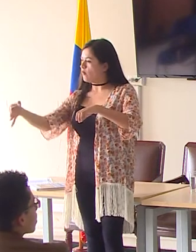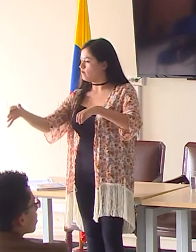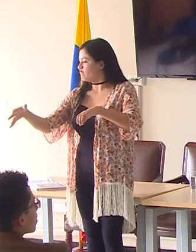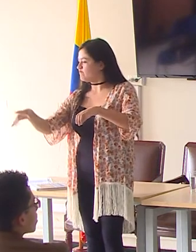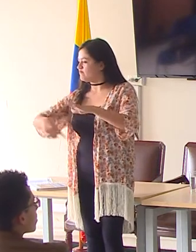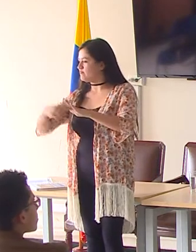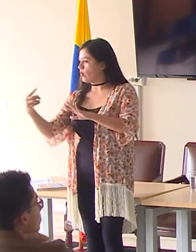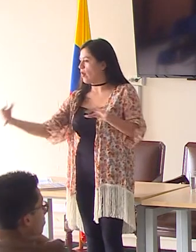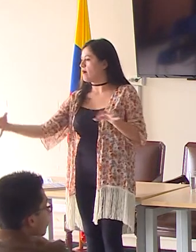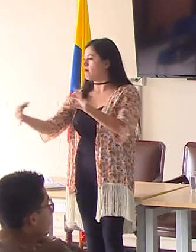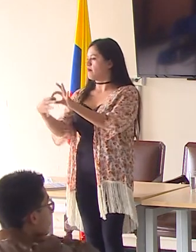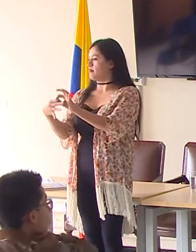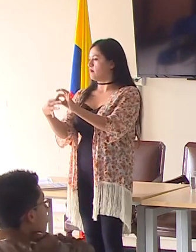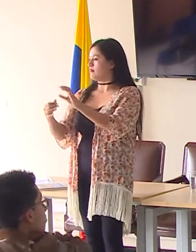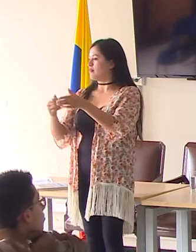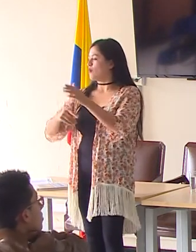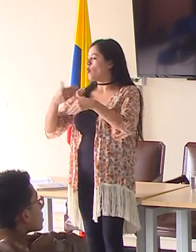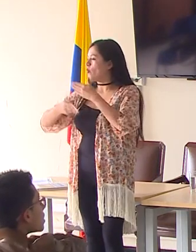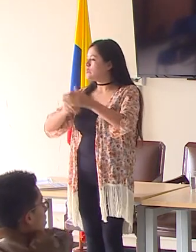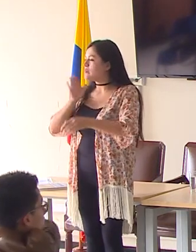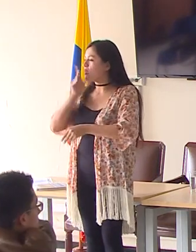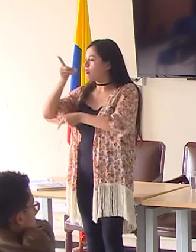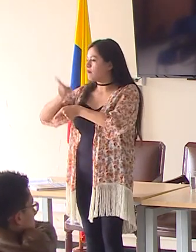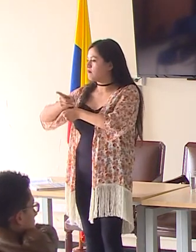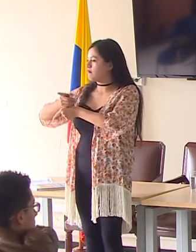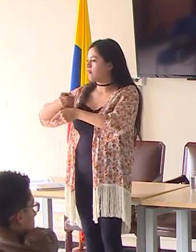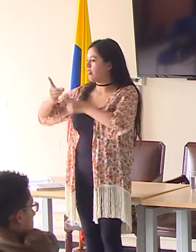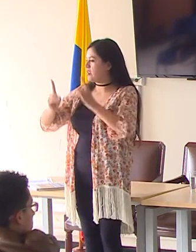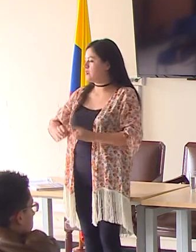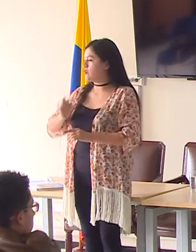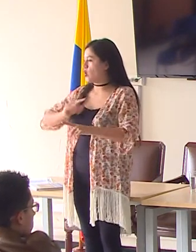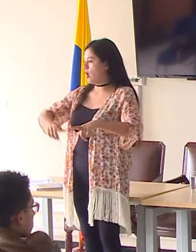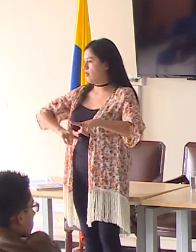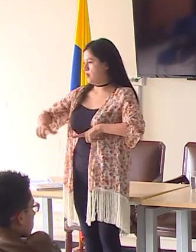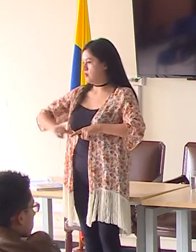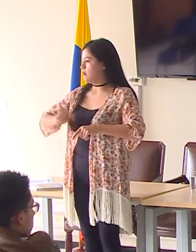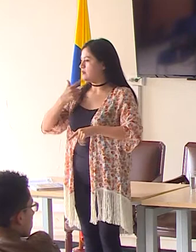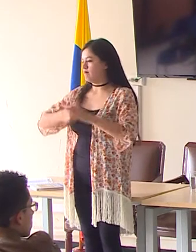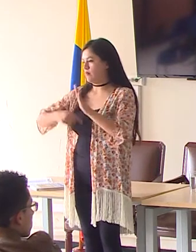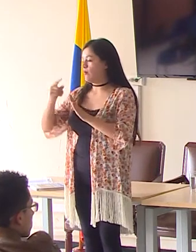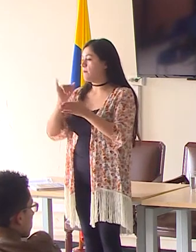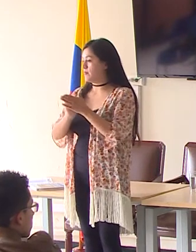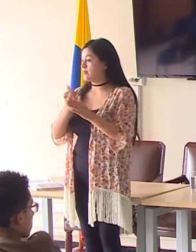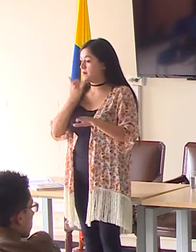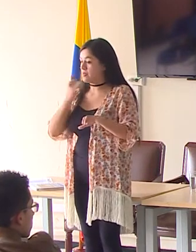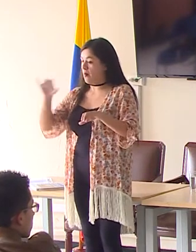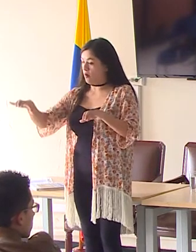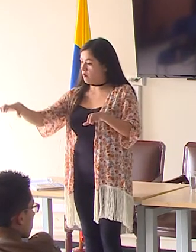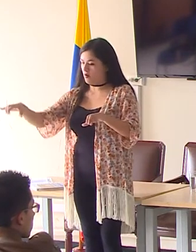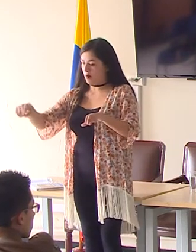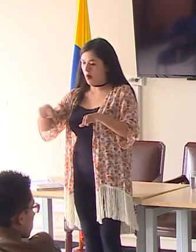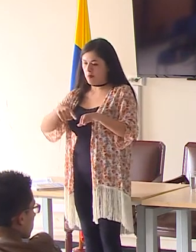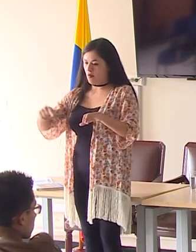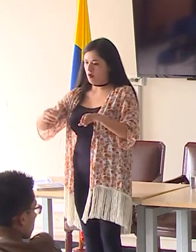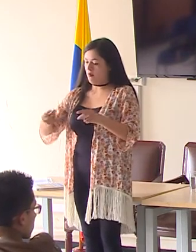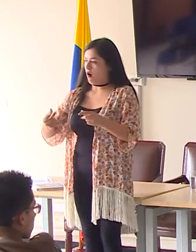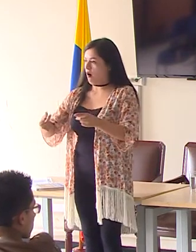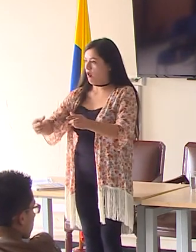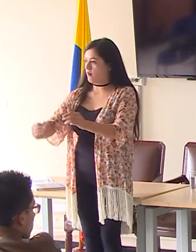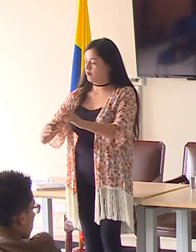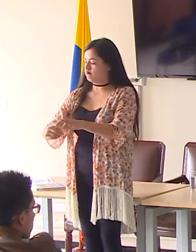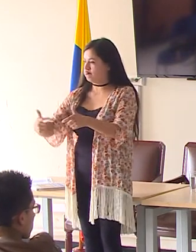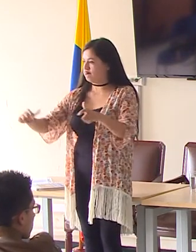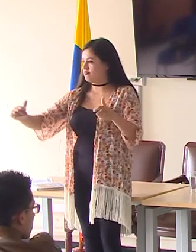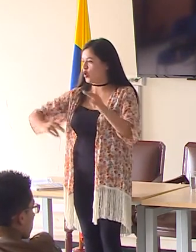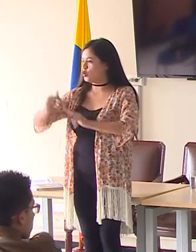bogotá facilita digamos que se mantenga este proceso de expansión urbana que se viene dando desde